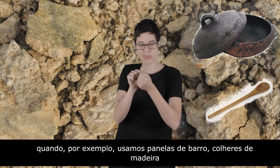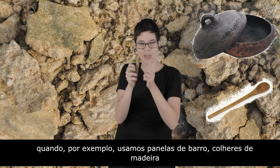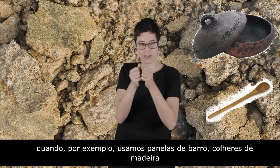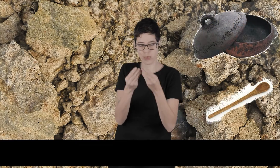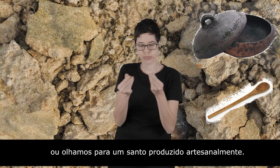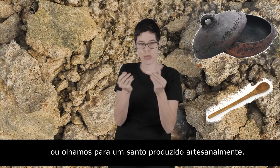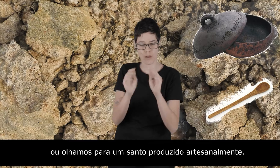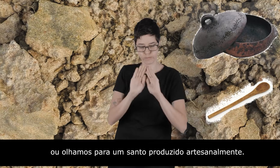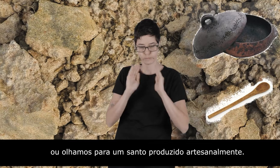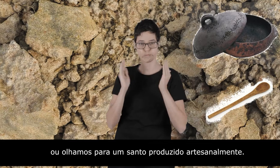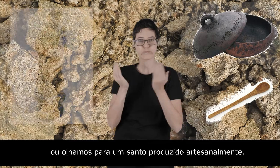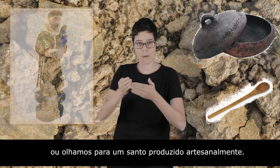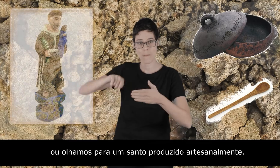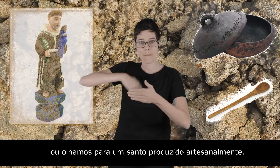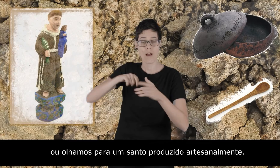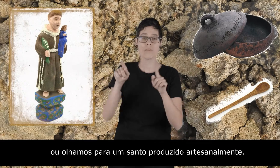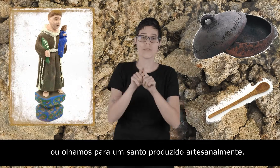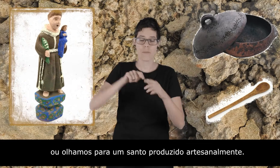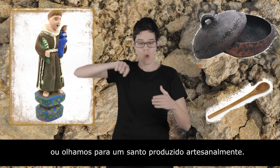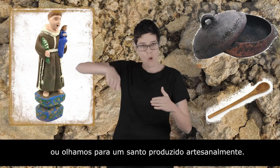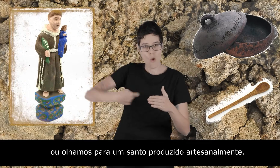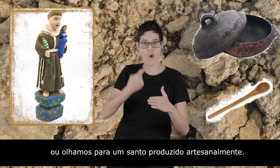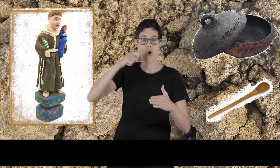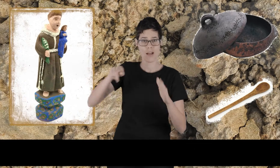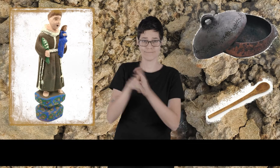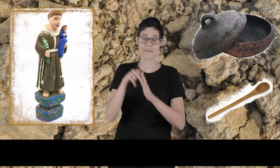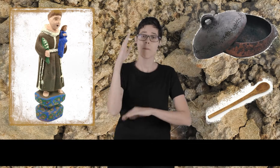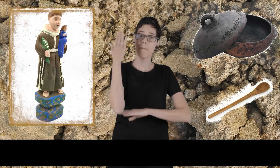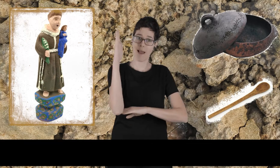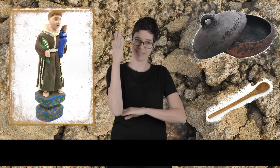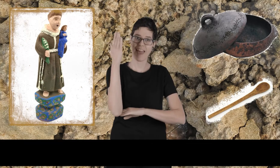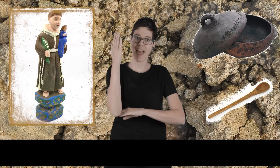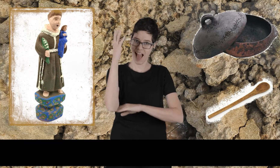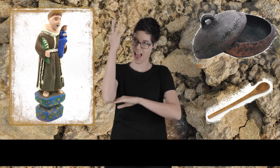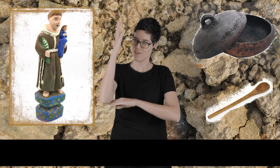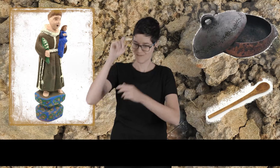de madeira ou olhamos para um santo produzido artesanalmente.